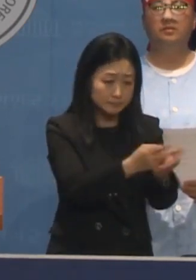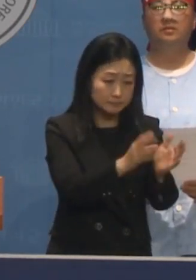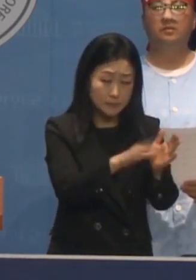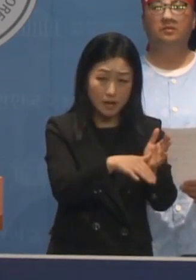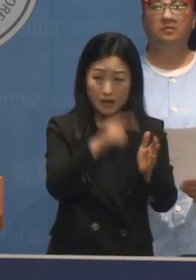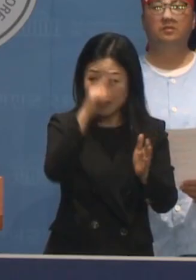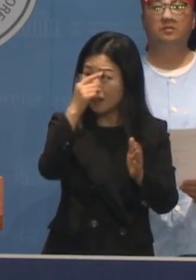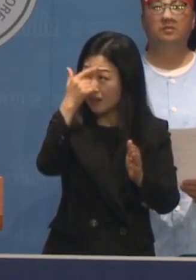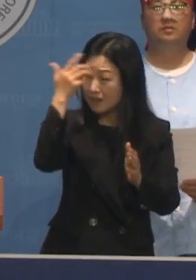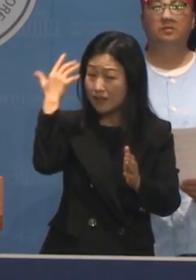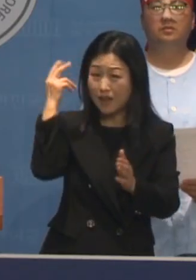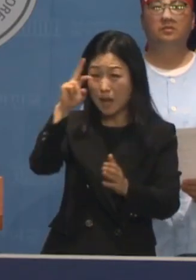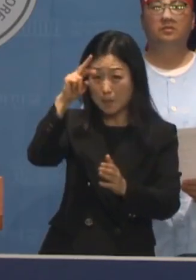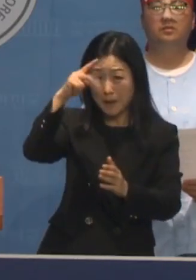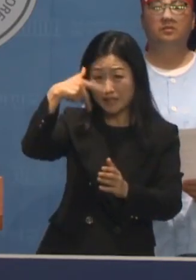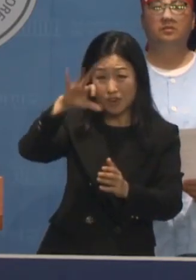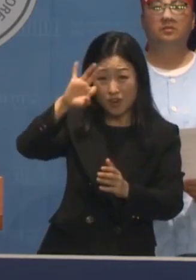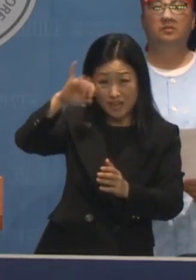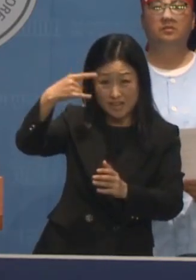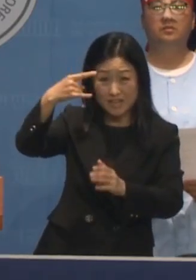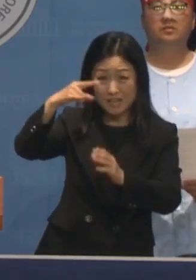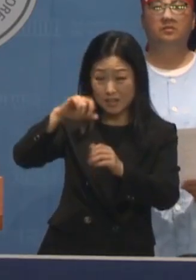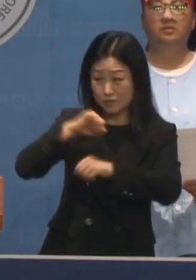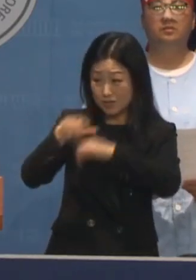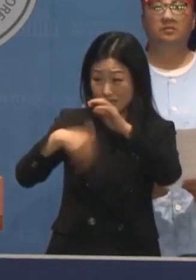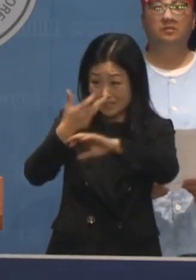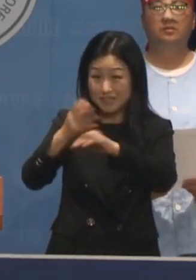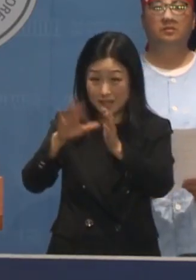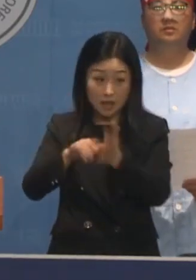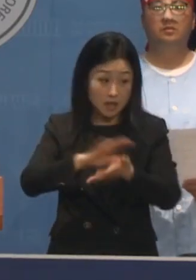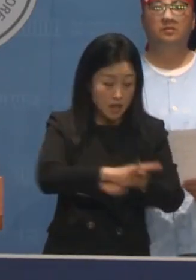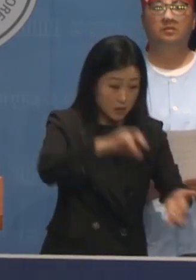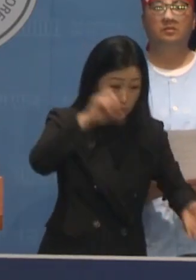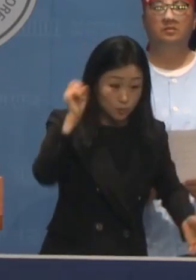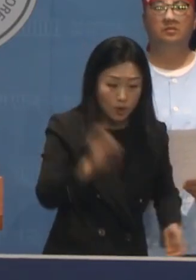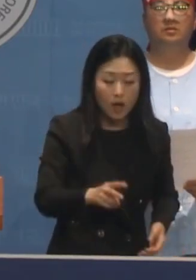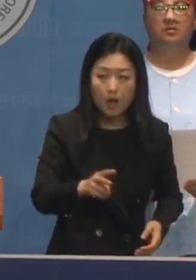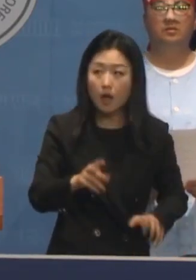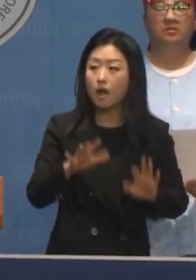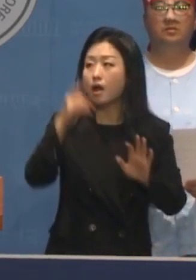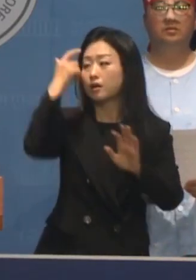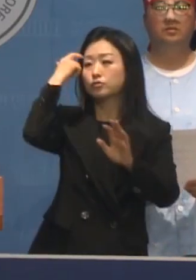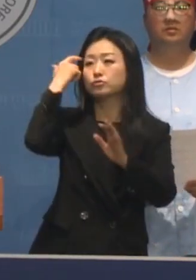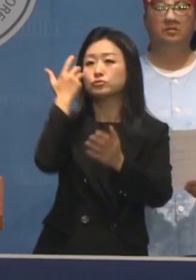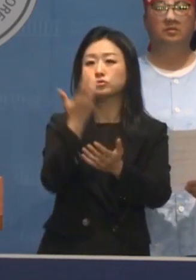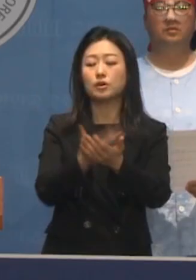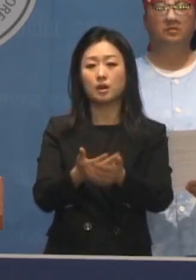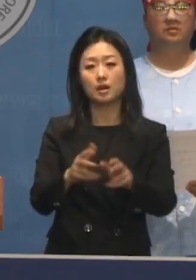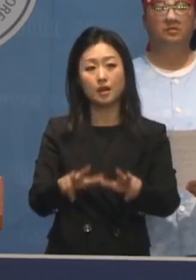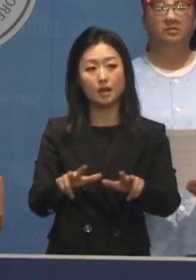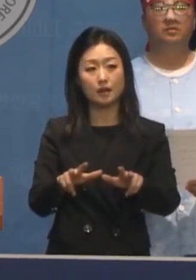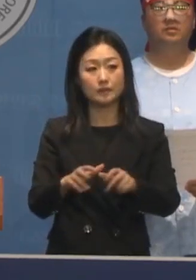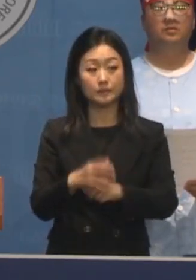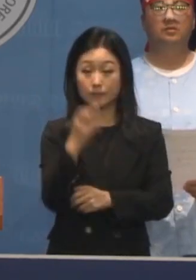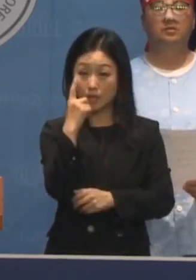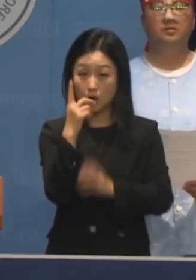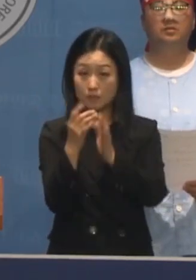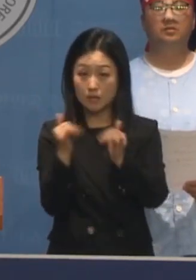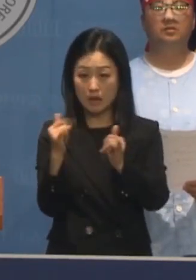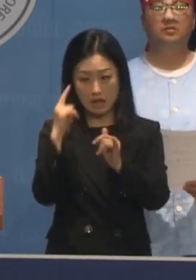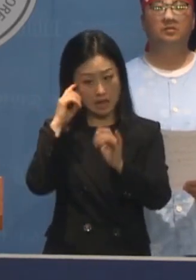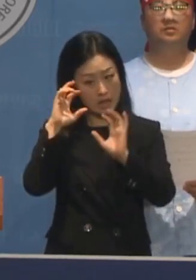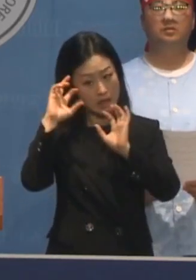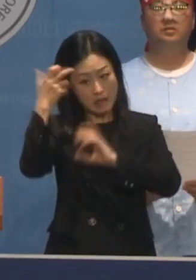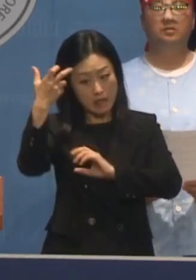보던 무력 진압 장면을 2024년에 목도하고 말았다. 경비대는 이성을 잃은